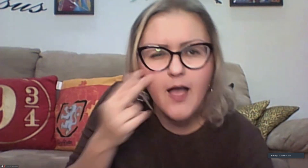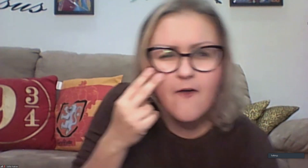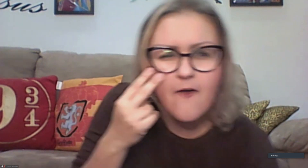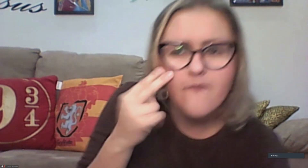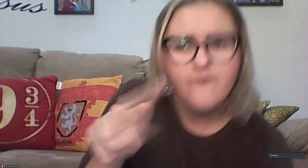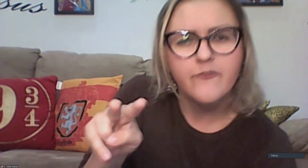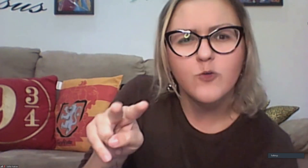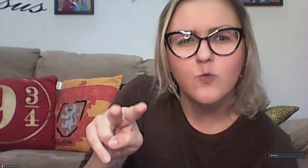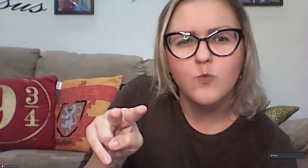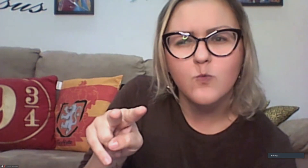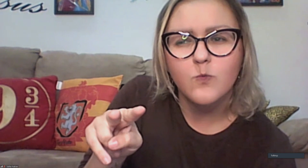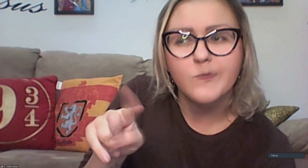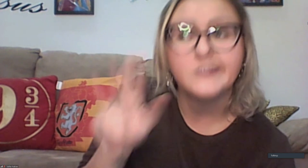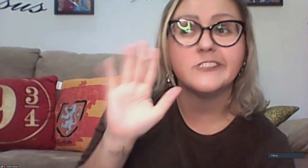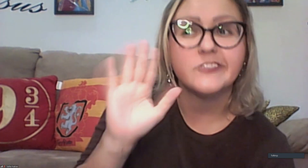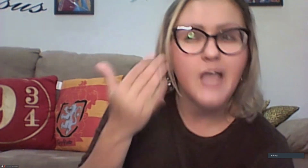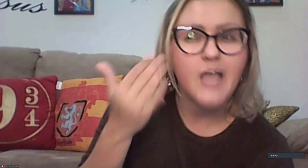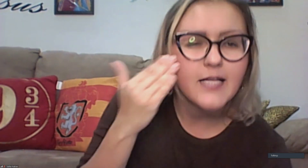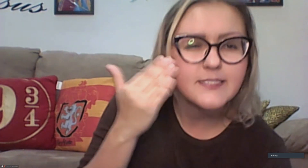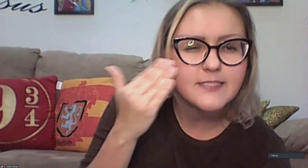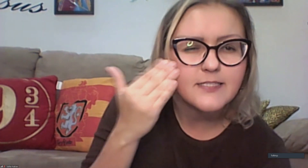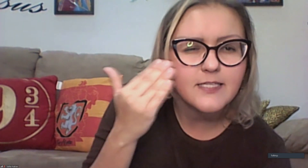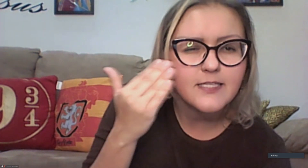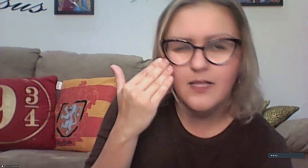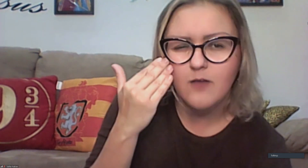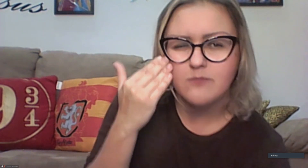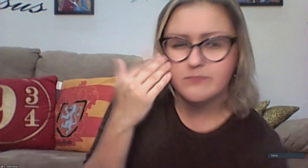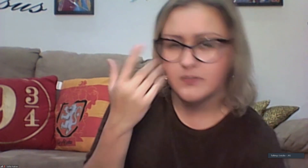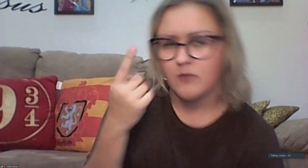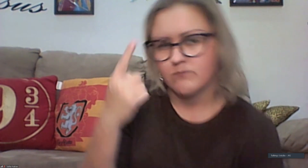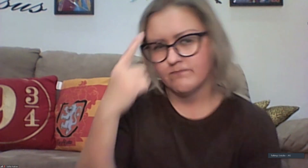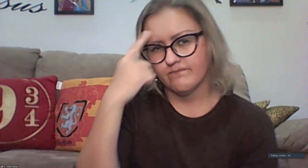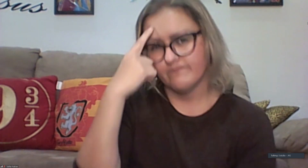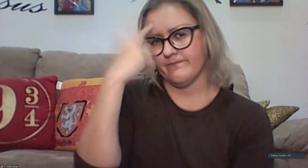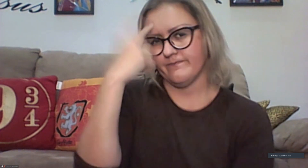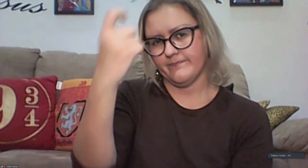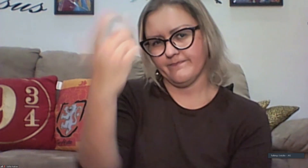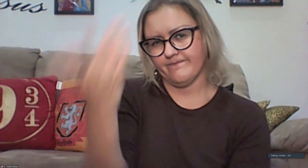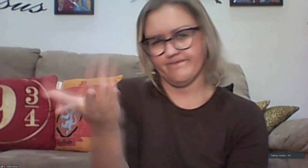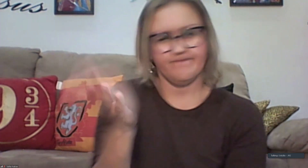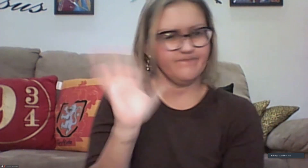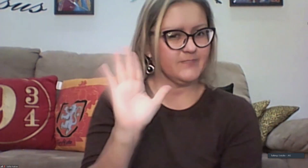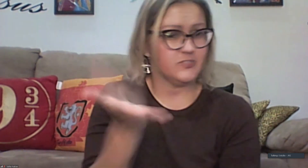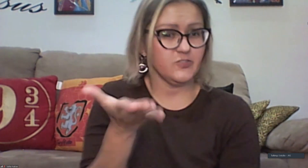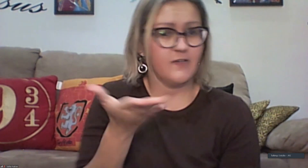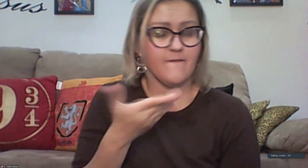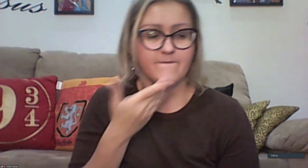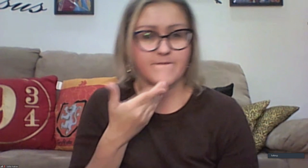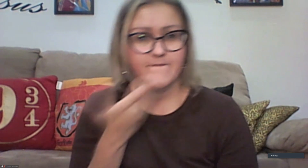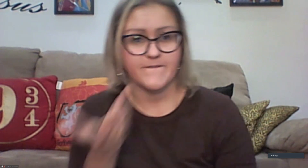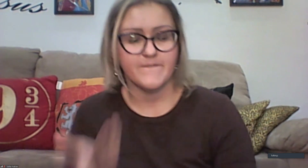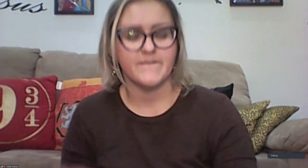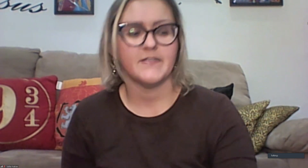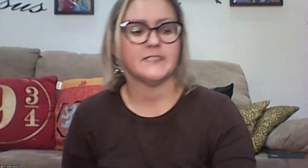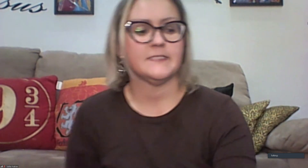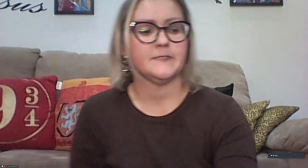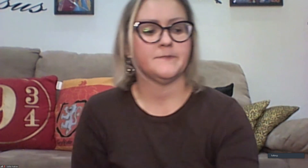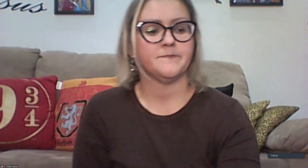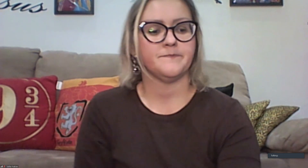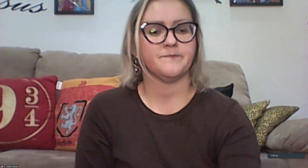um ícone aí. E você percebe que é visual. Quando o surdo olha, ele logo percebe aquilo que você quer dizer através desse